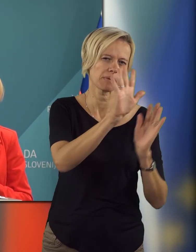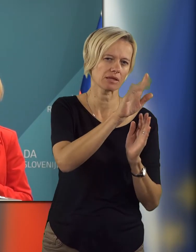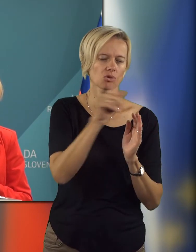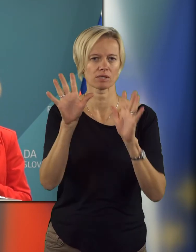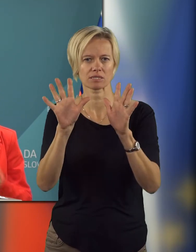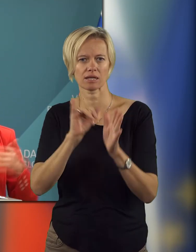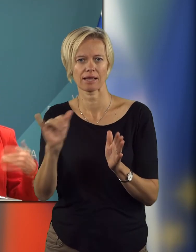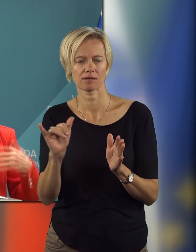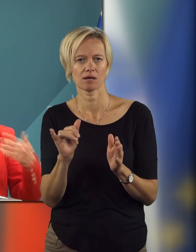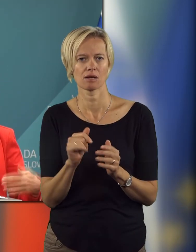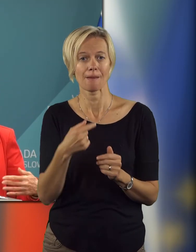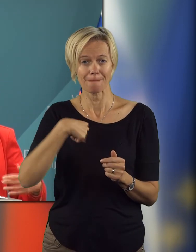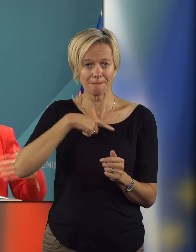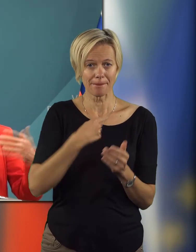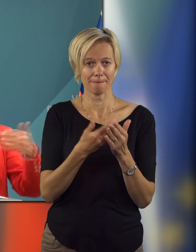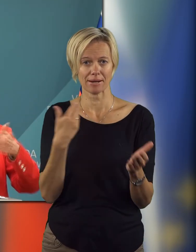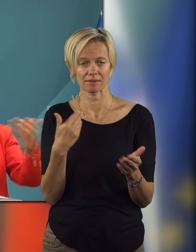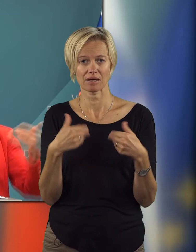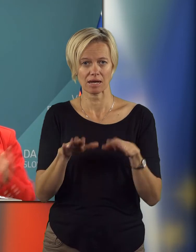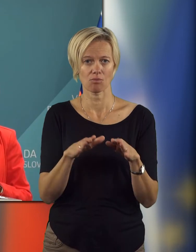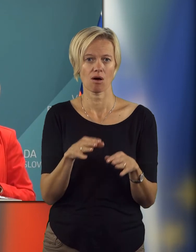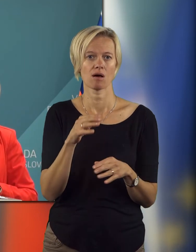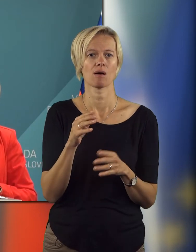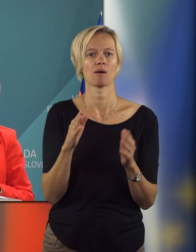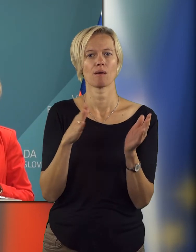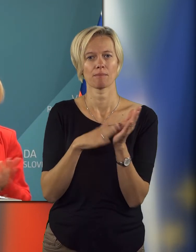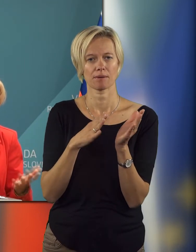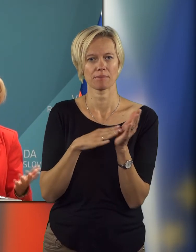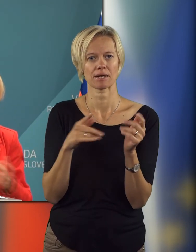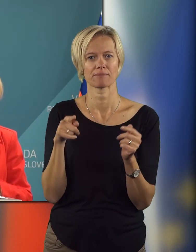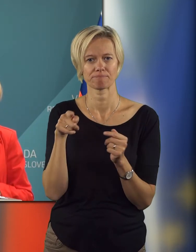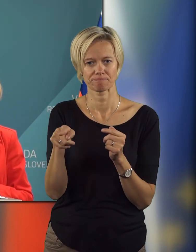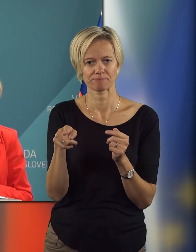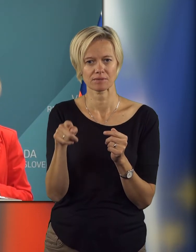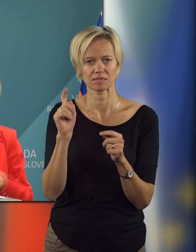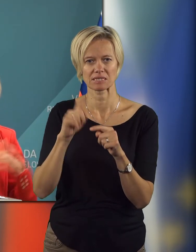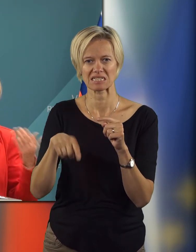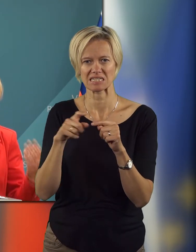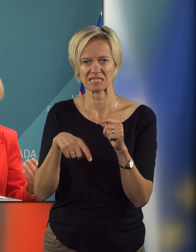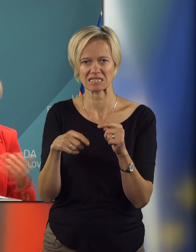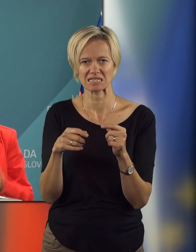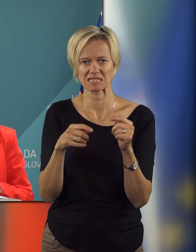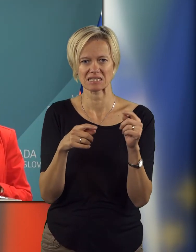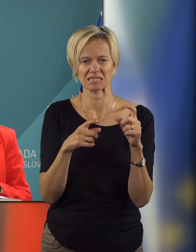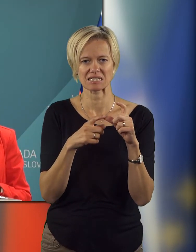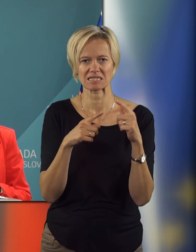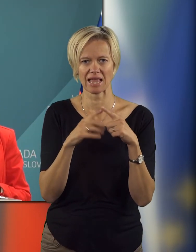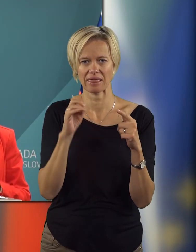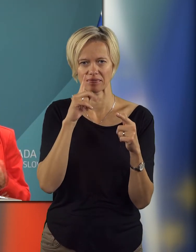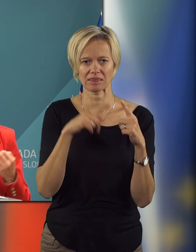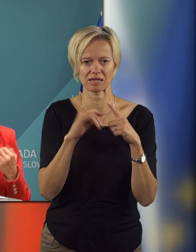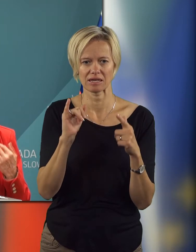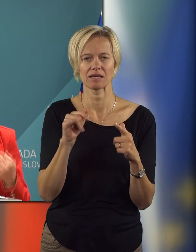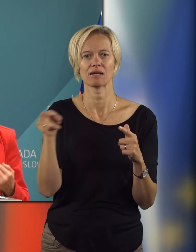10 let. In mi, preden gremo, recimo en tak primer so zdaj stenti, ker je posebna delovna